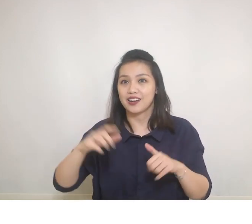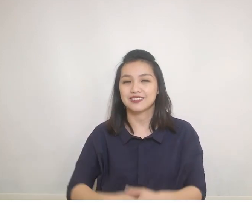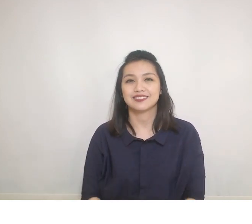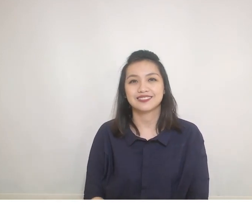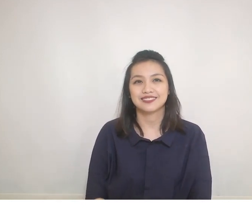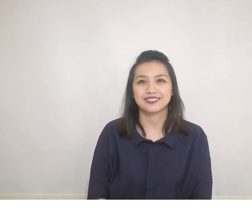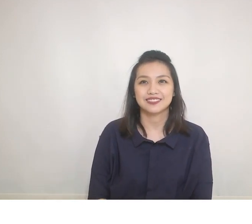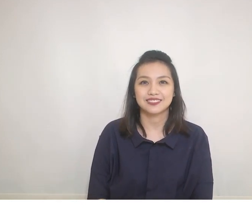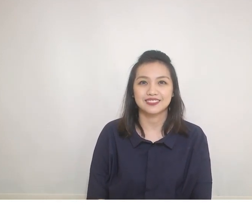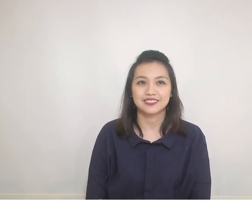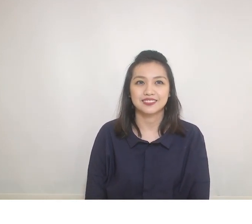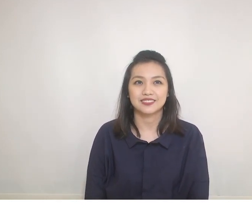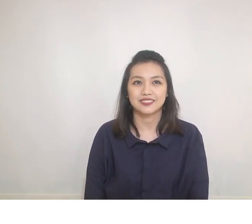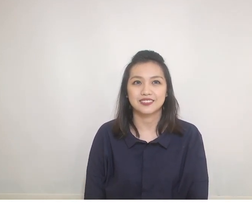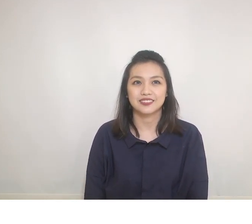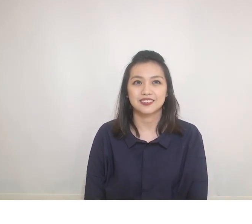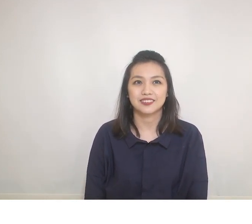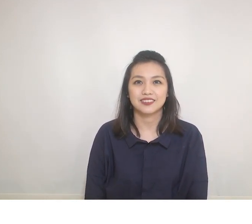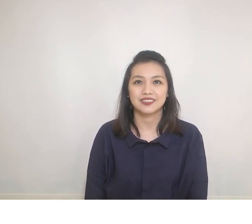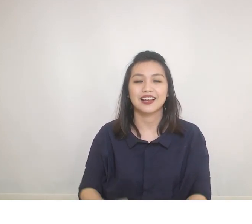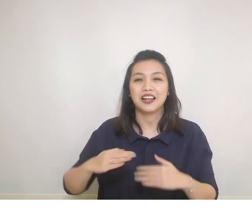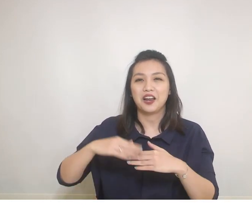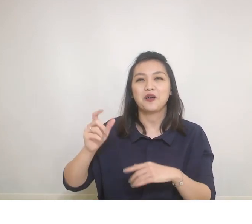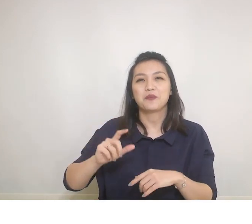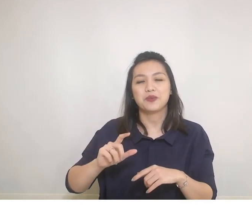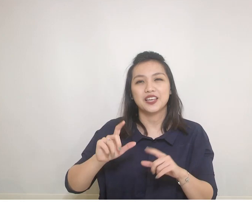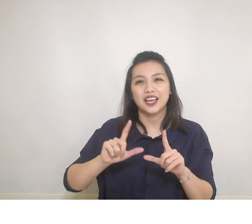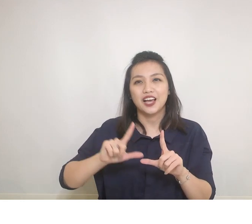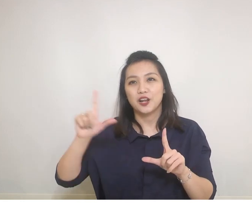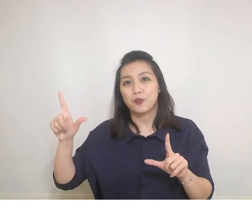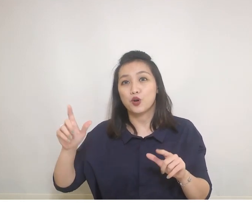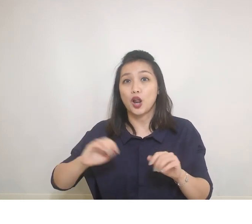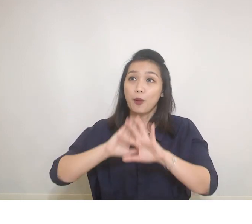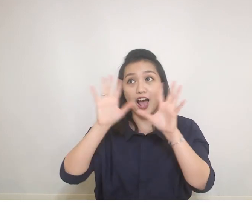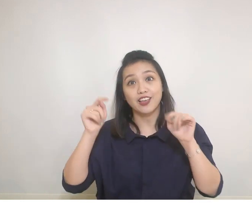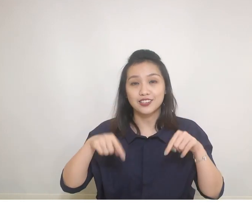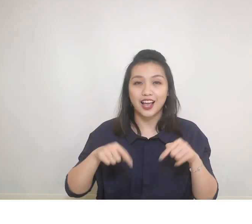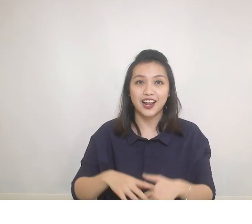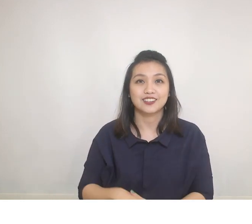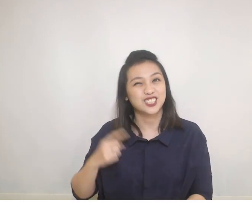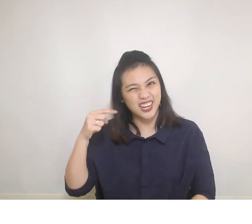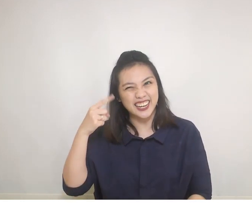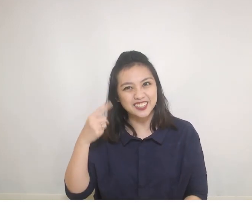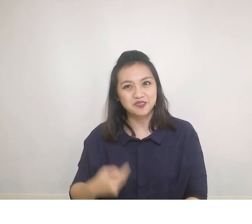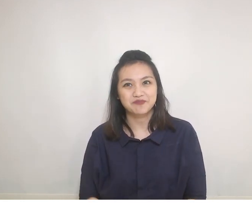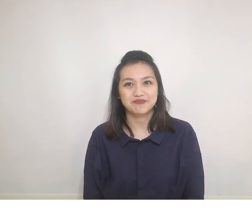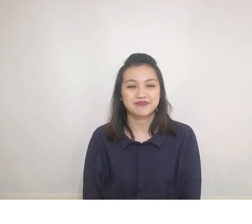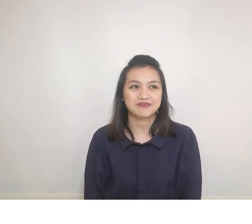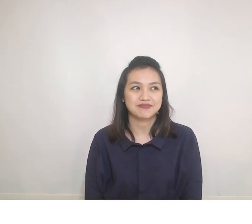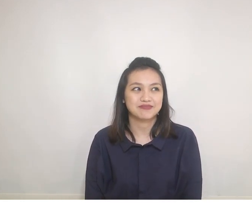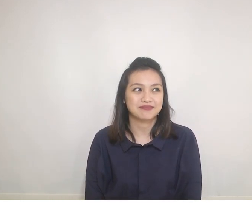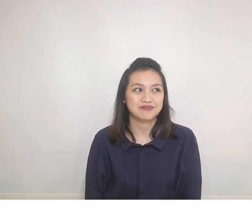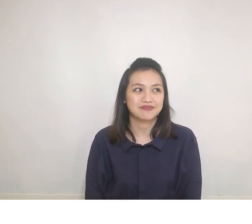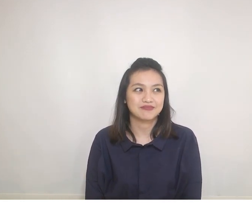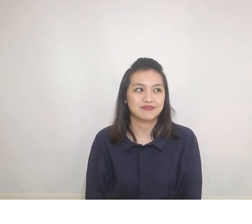sehingga hidupnya itu terhadap beberapa fungsi dalam keluarganya, dalam hal-hal yang lain itu seperti tidak maksimal? Saya kasih ayatnya aja